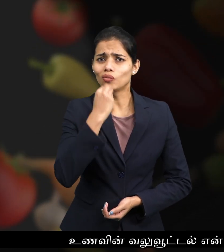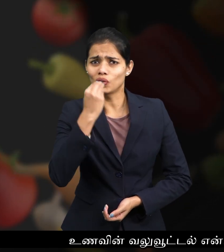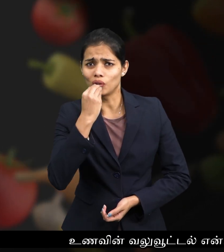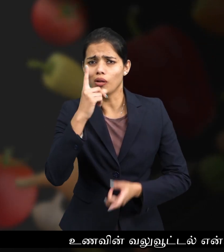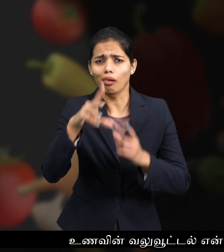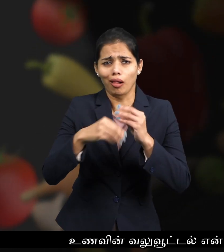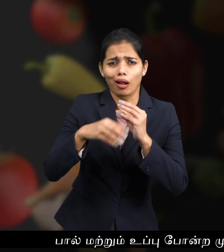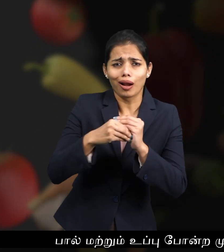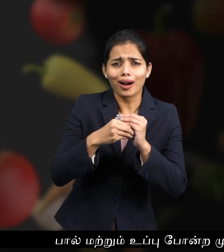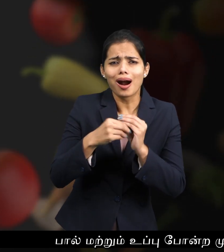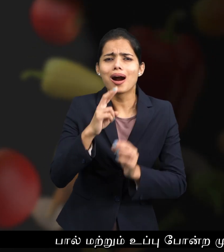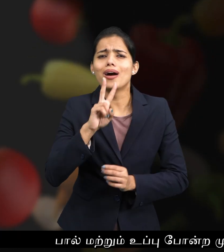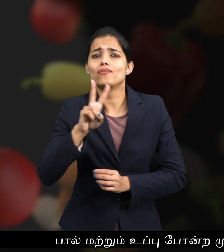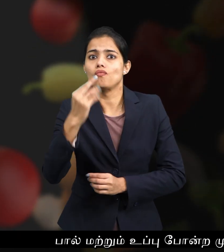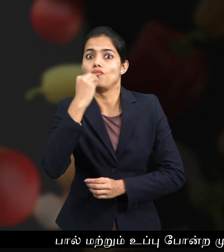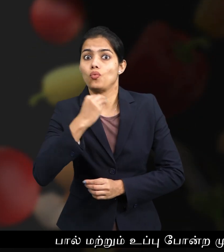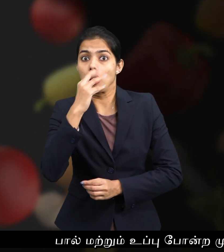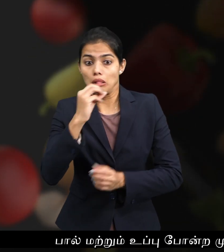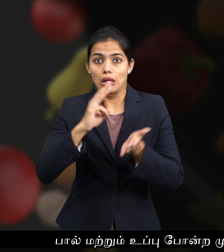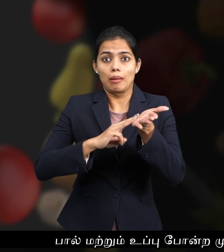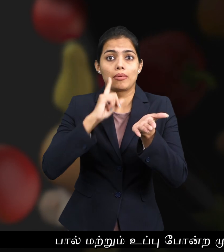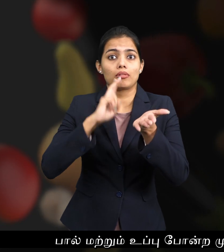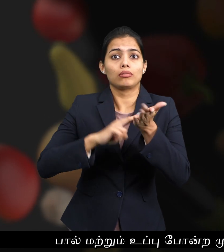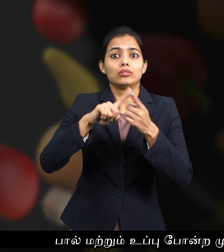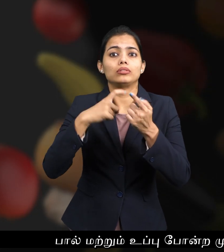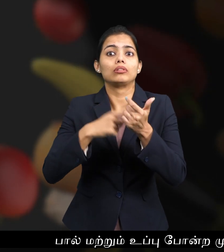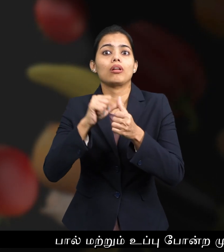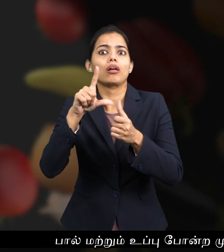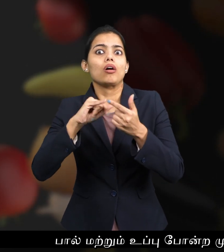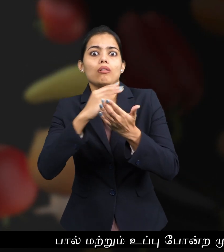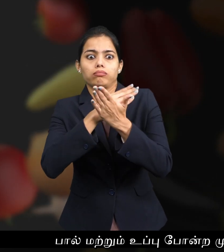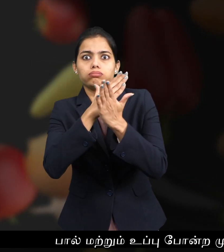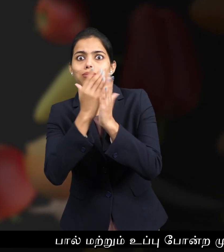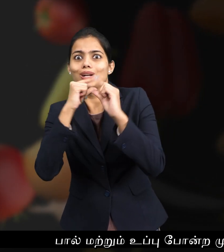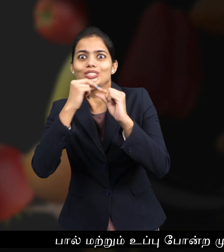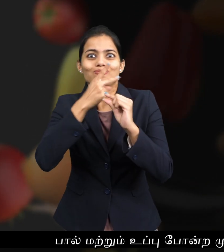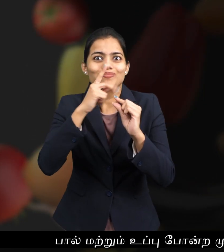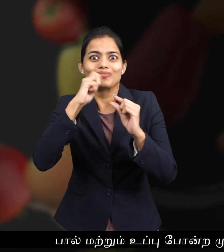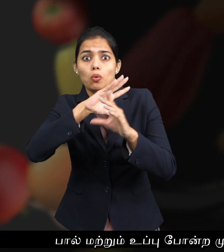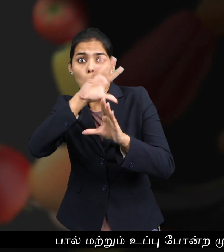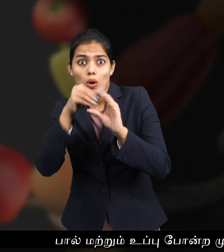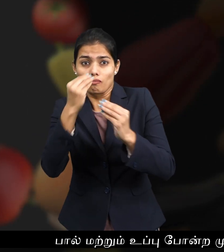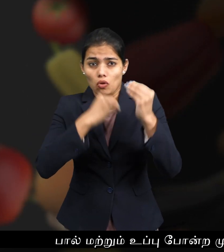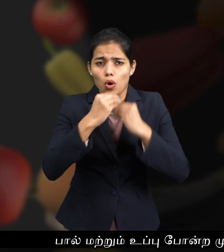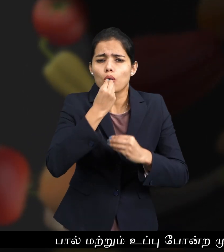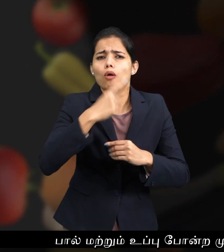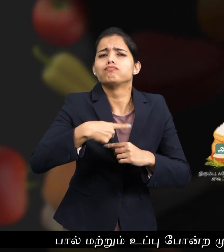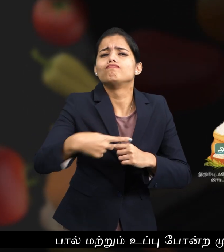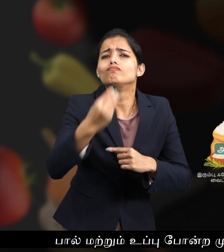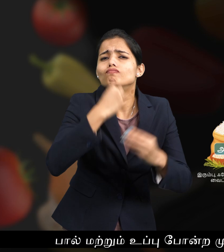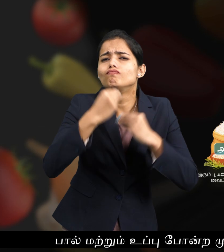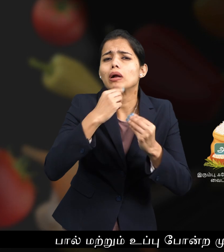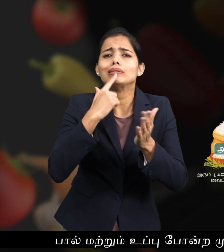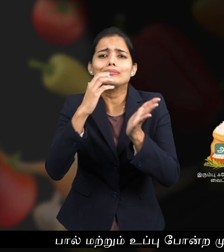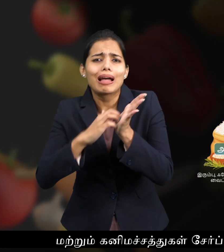உணவின் வலுவூட்டல் என்பது அரிசி, கோதுமை, எண்ணெய், பால் மற்றும் உப்பு போன்ற முக்கிய